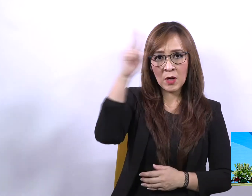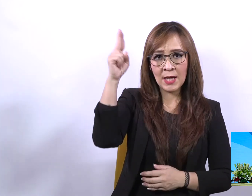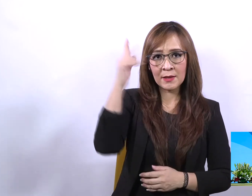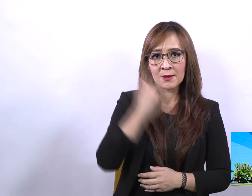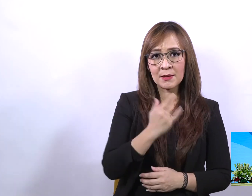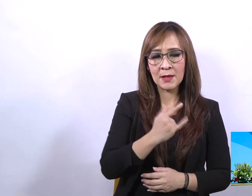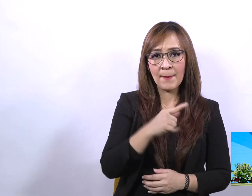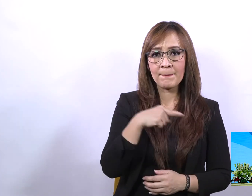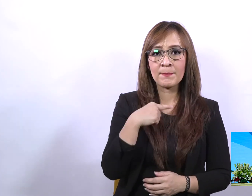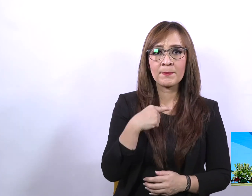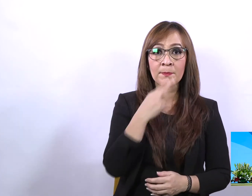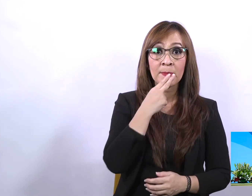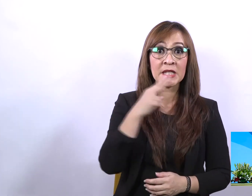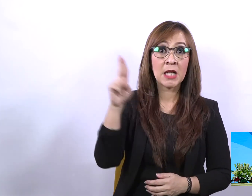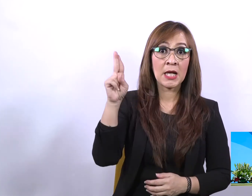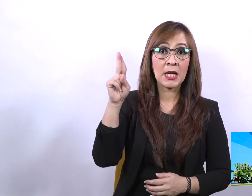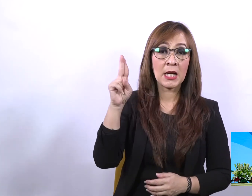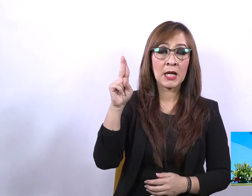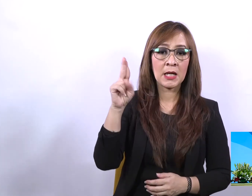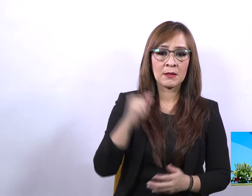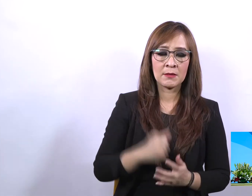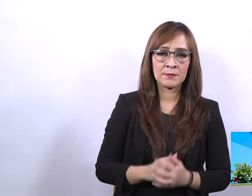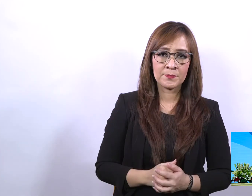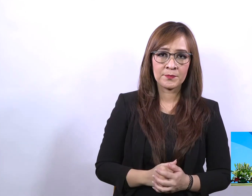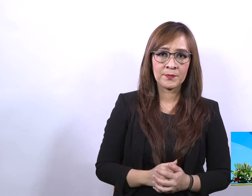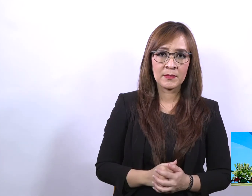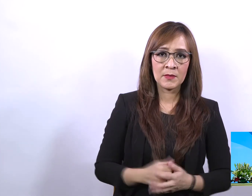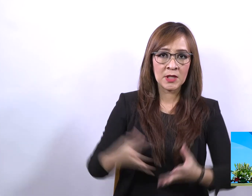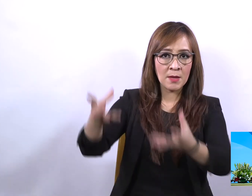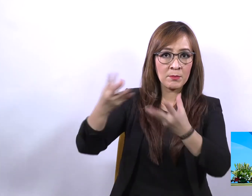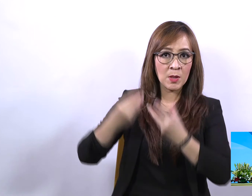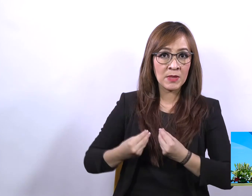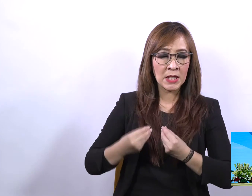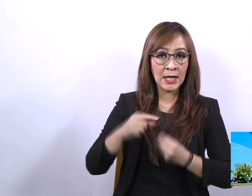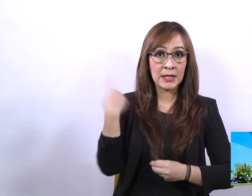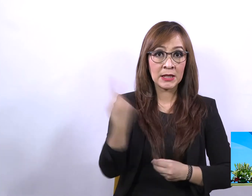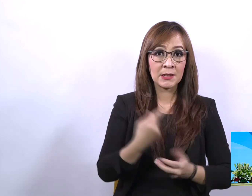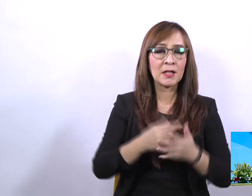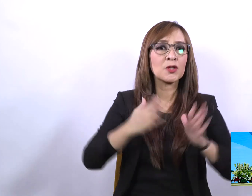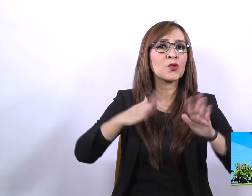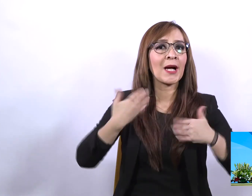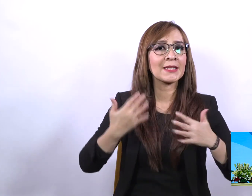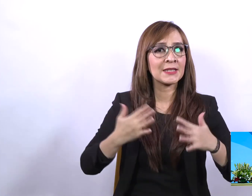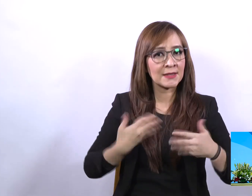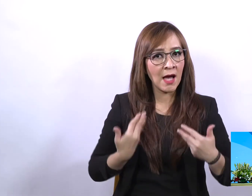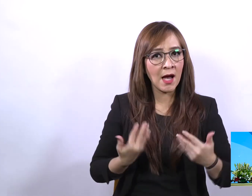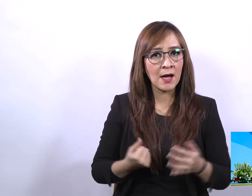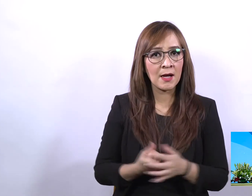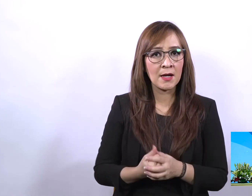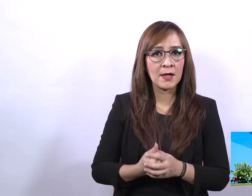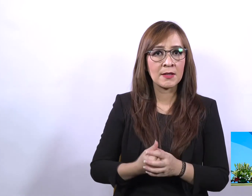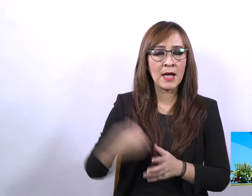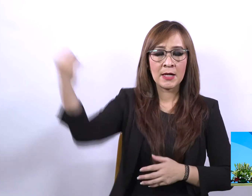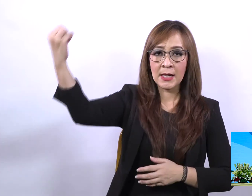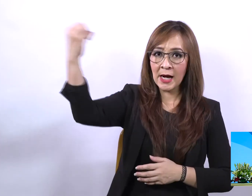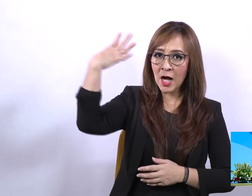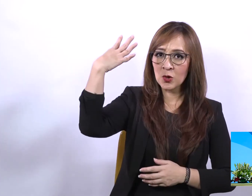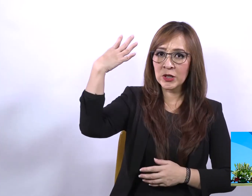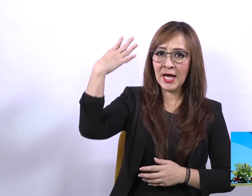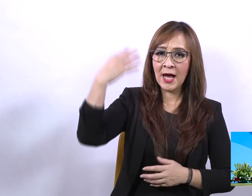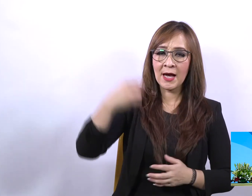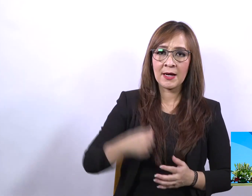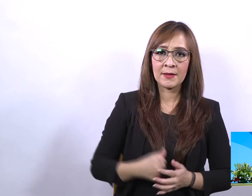semakin ini dia berikan buah-buah Roh sejak kasih sukacita terpancang hidup kita ah ah kita